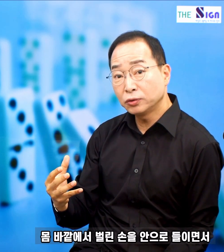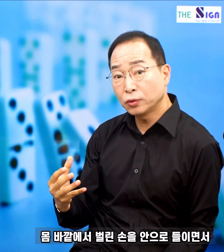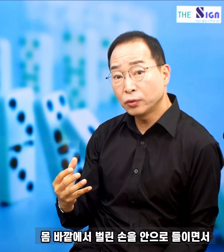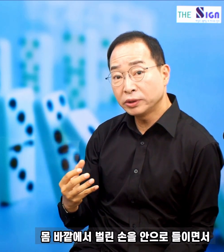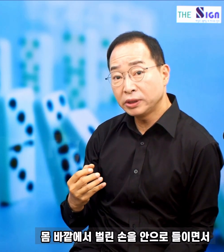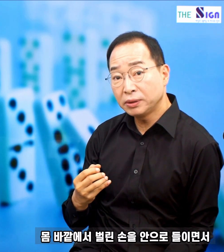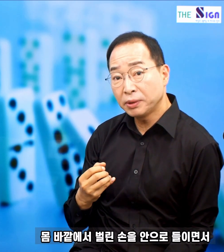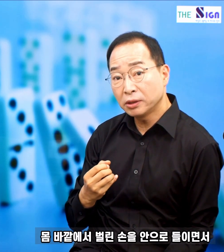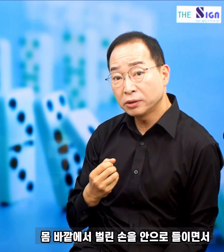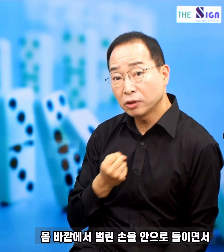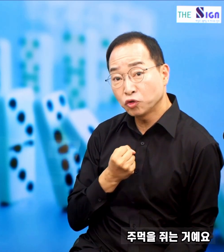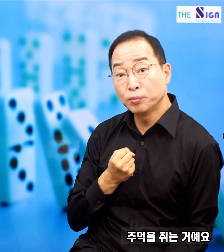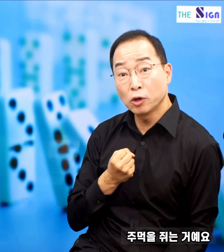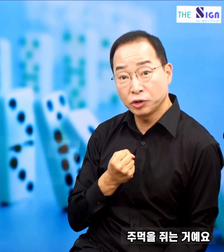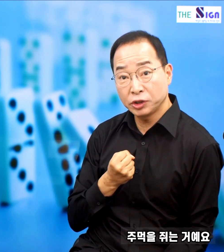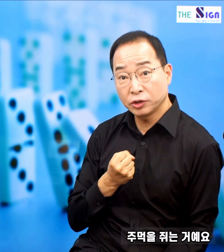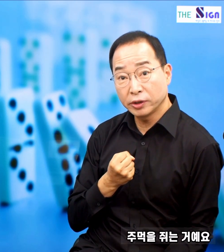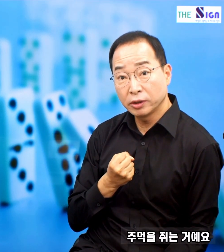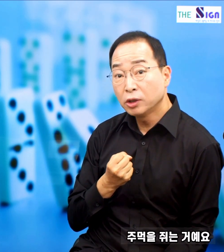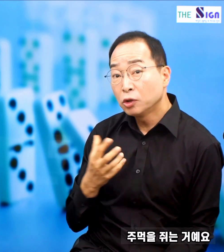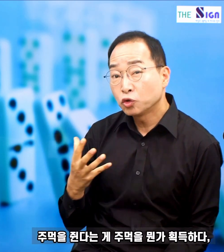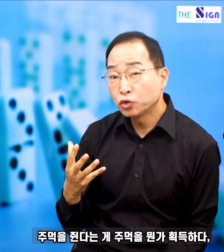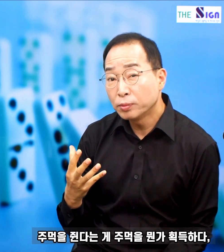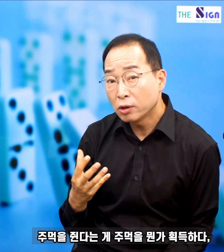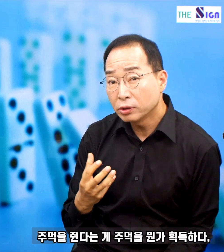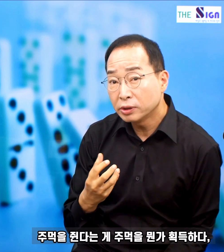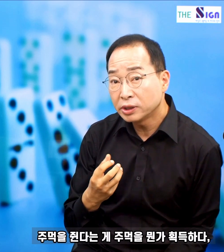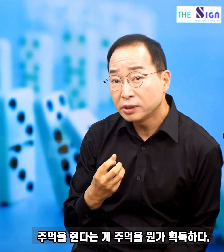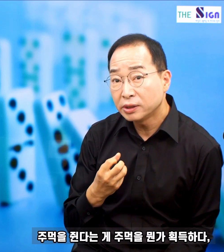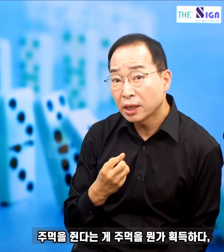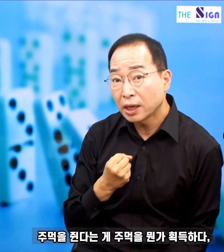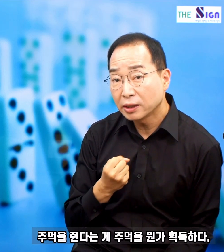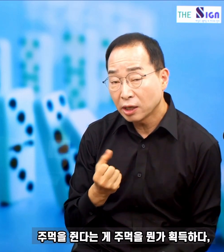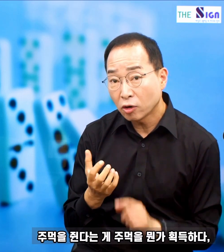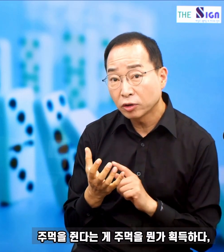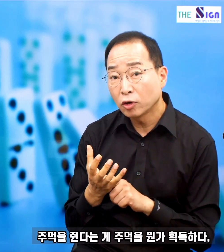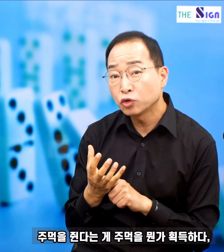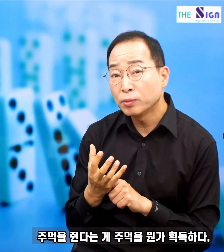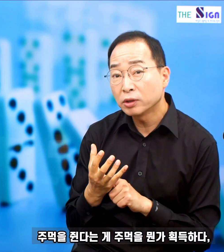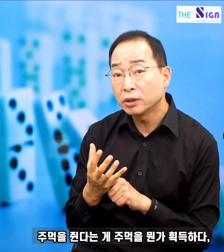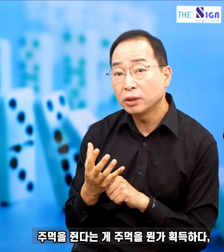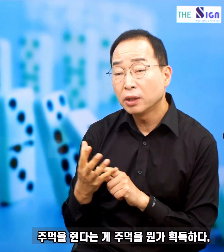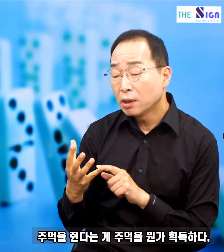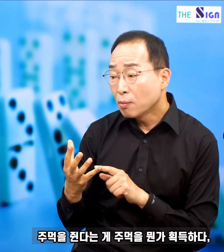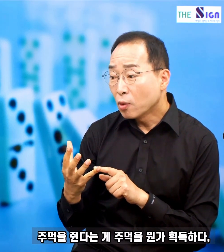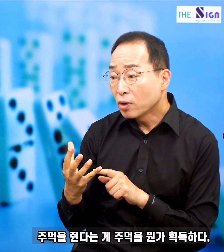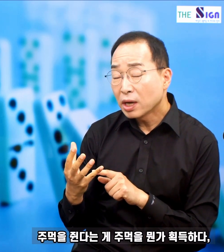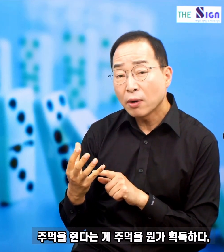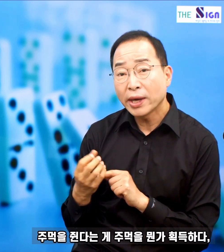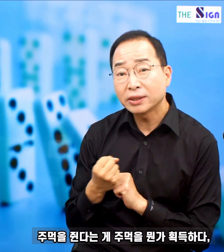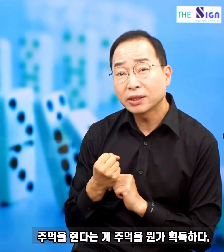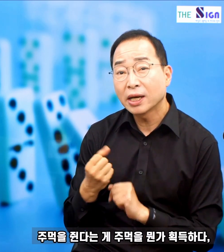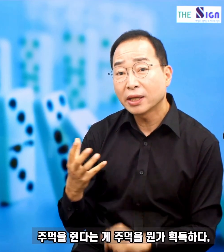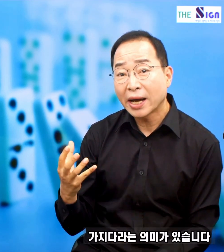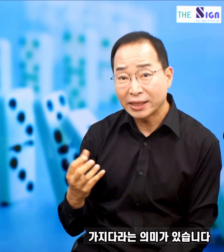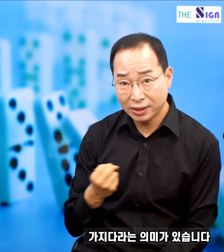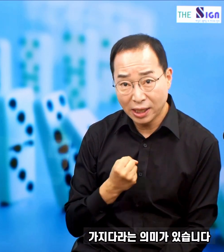안으로 들이면서 주먹을 쥐는 거예요. 주먹을 쥔다라는 게 어떤 거, 주먹을 뭔가 획득하다, 가지다라는